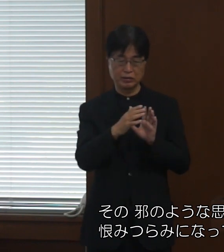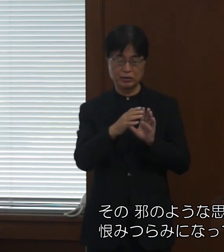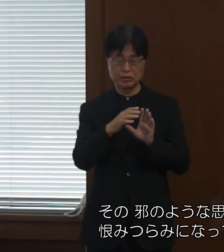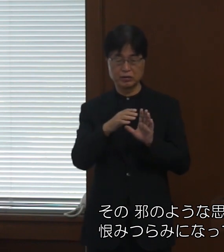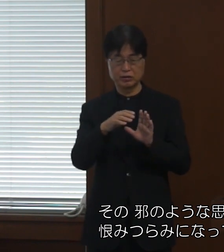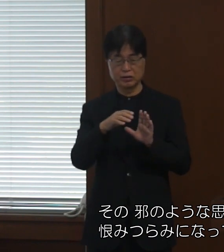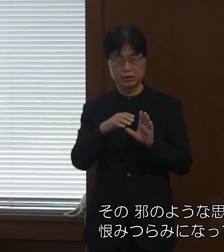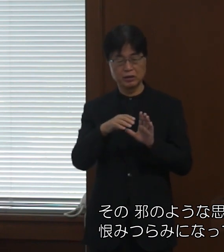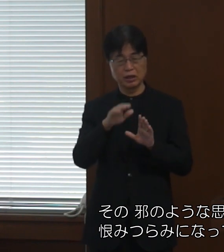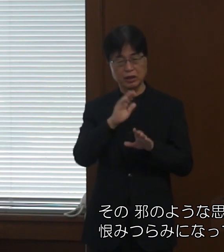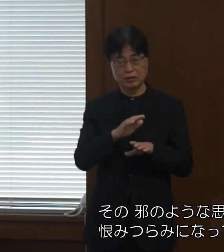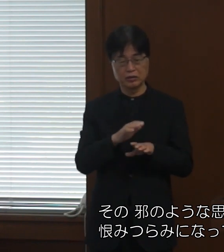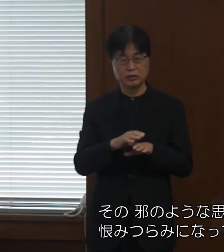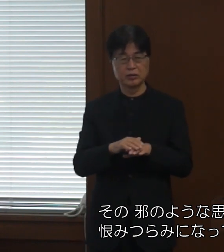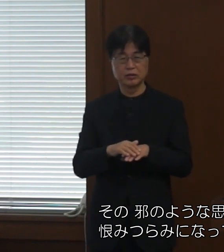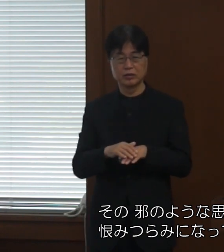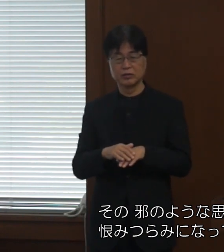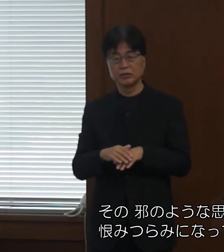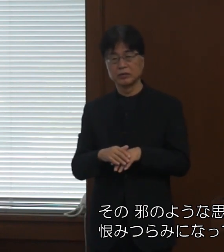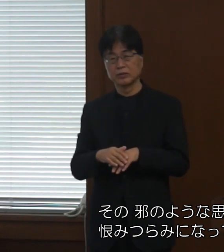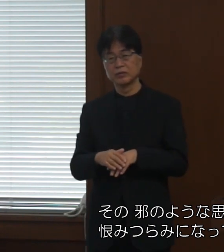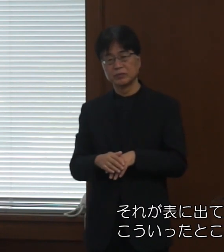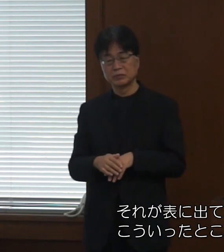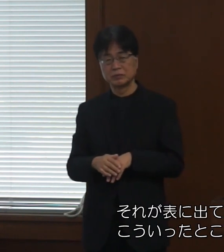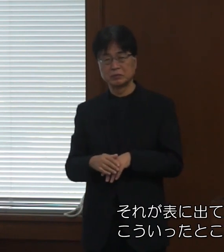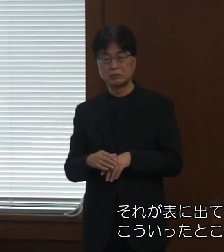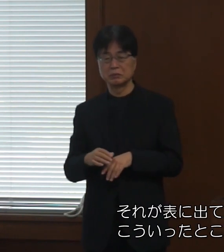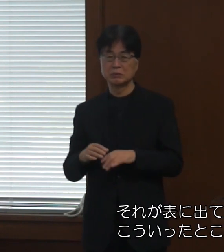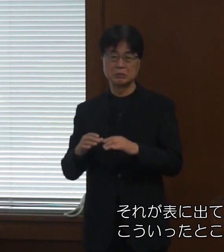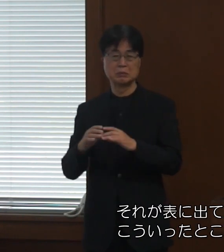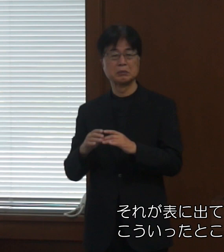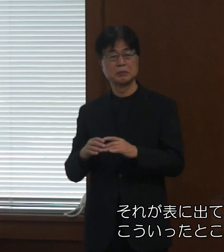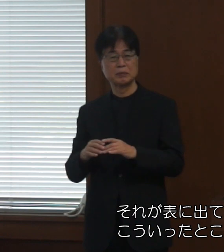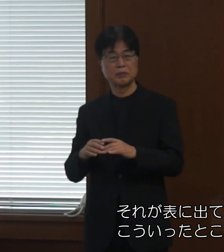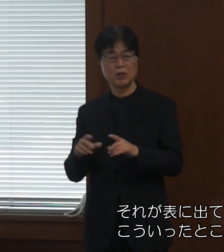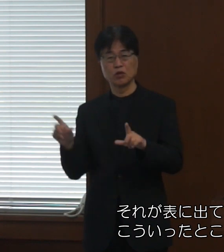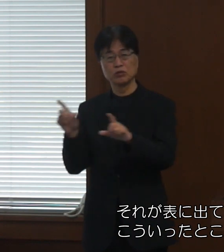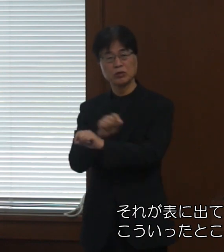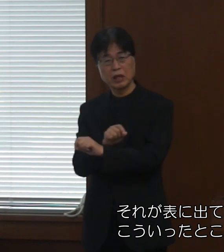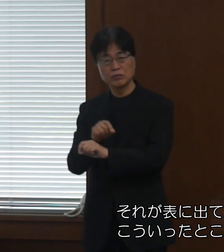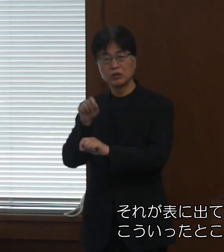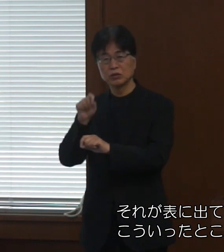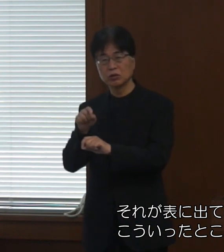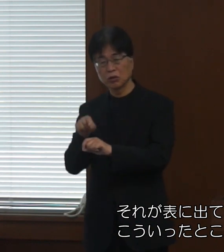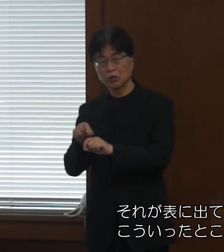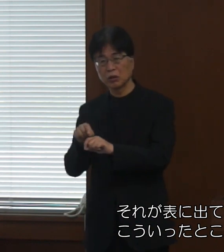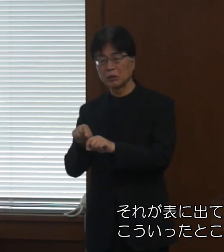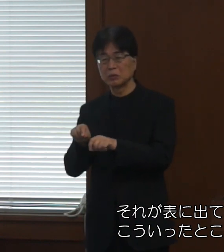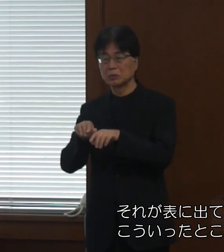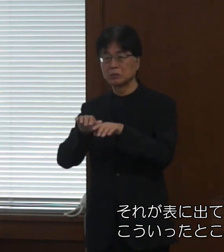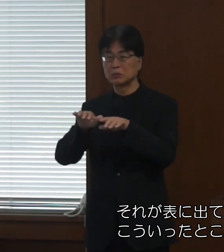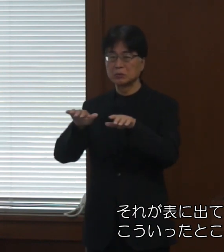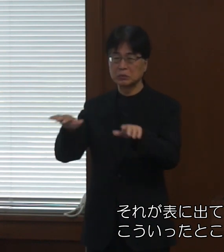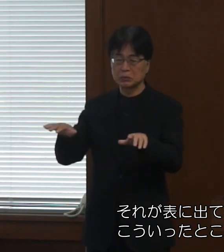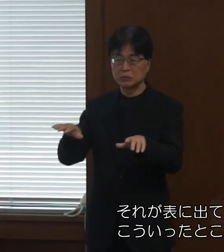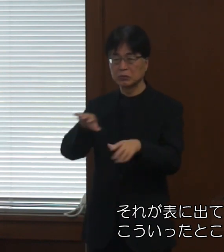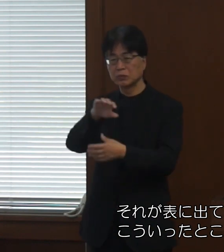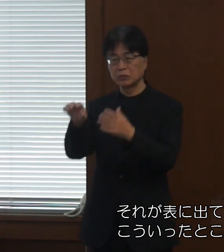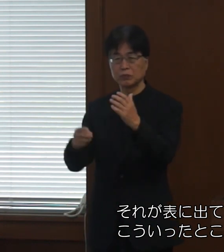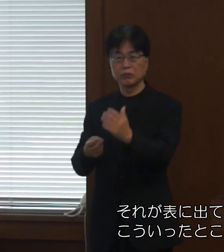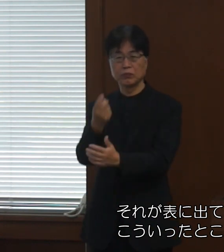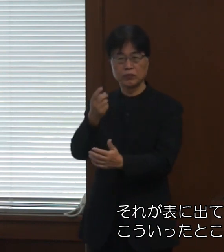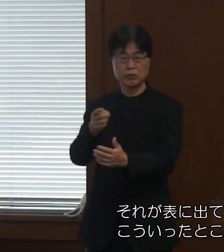思いってどんどん増幅されて恨みつらみになっていってそれが表に出ていくっていうことも危うさこういったところを